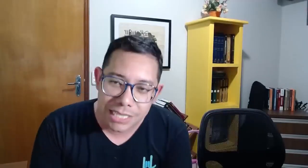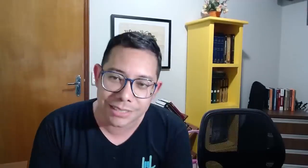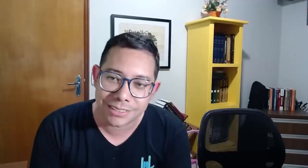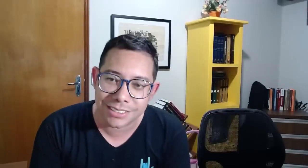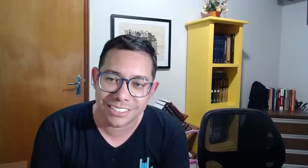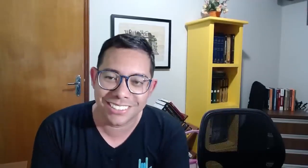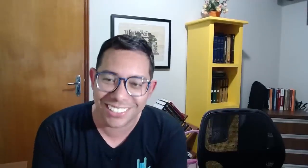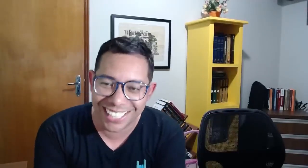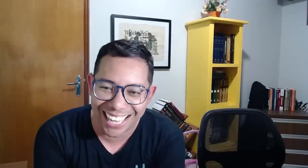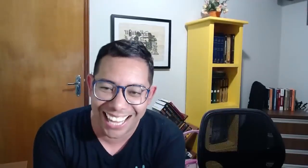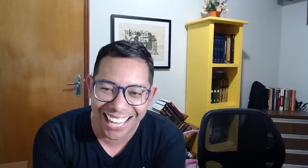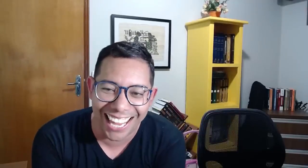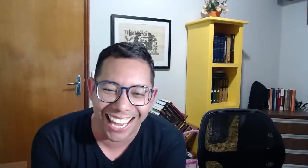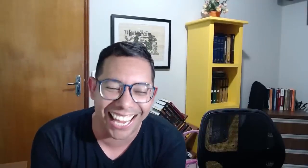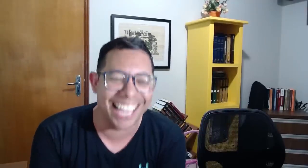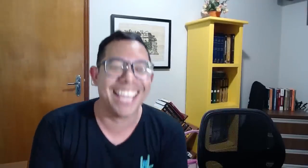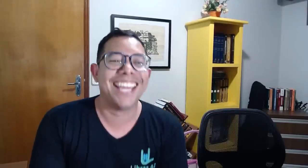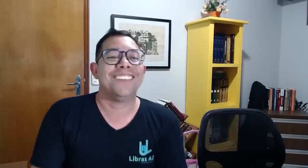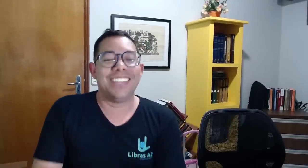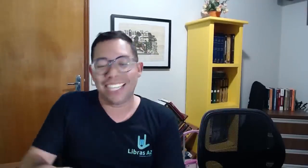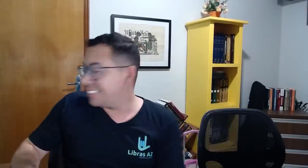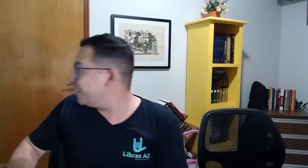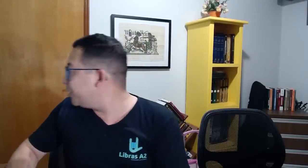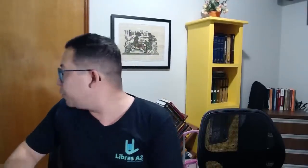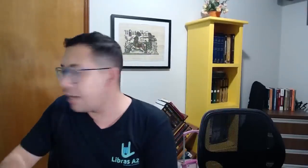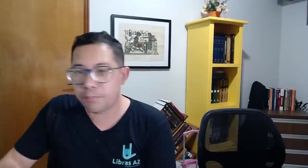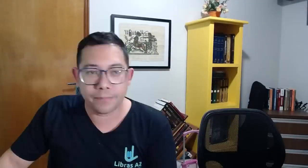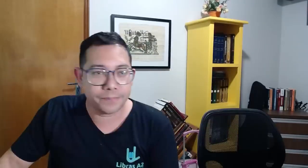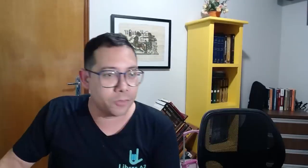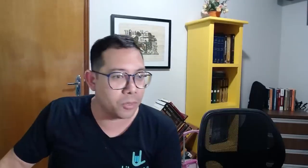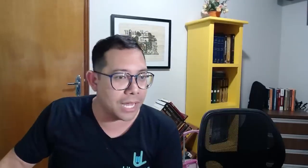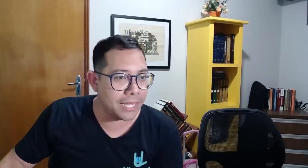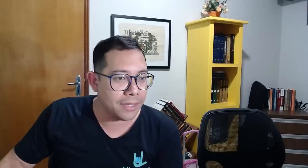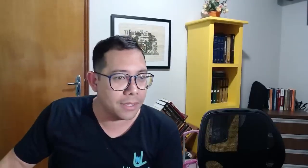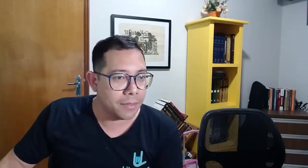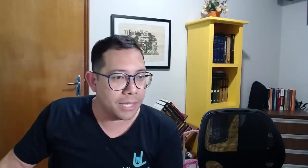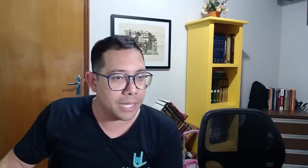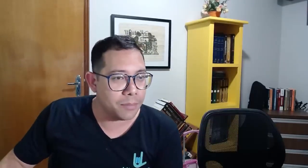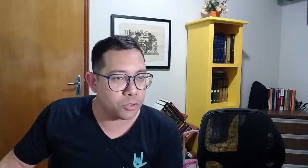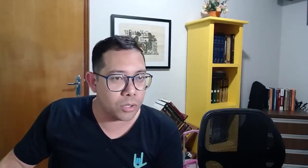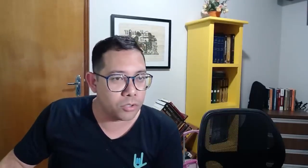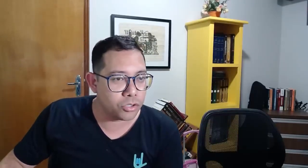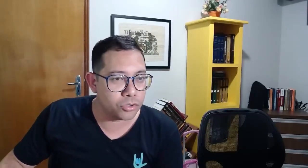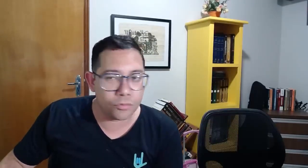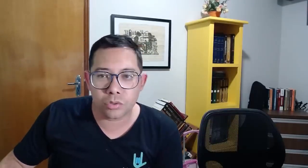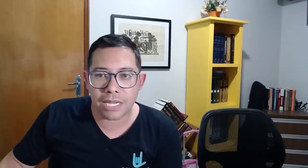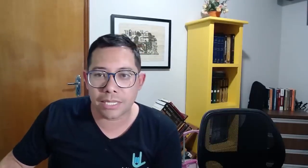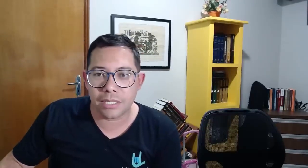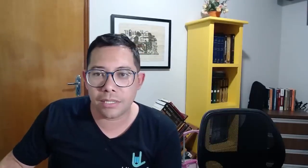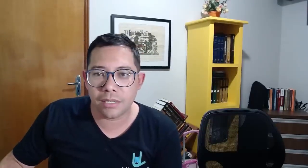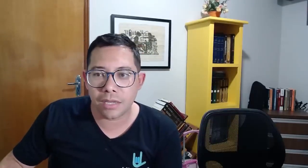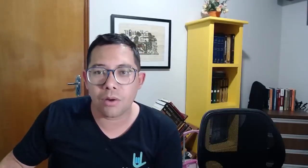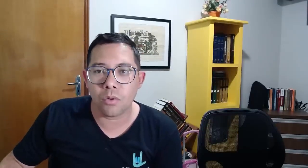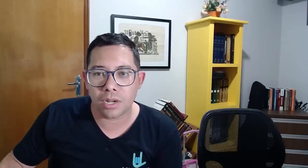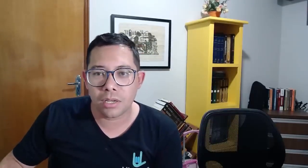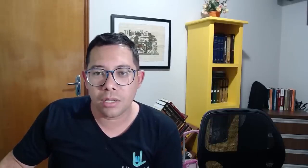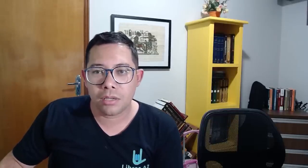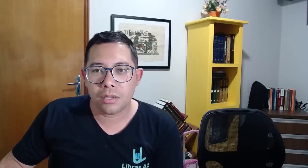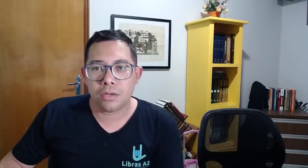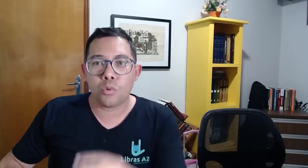nesse sentido. Beleza, muito bem. Vamos lá, hein? Pera aí, pessoal, deixa eu só voltar aqui que agora, quando